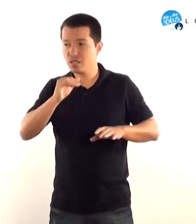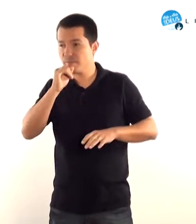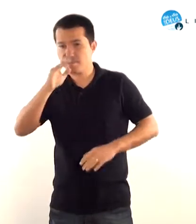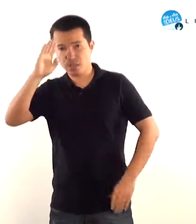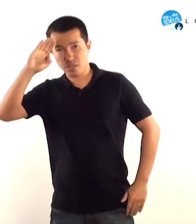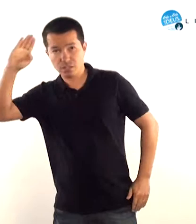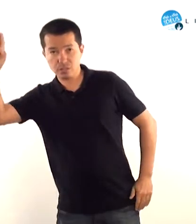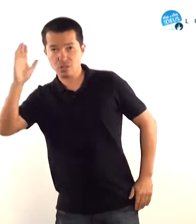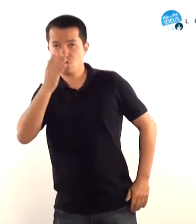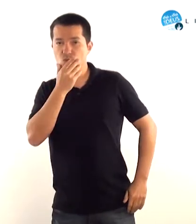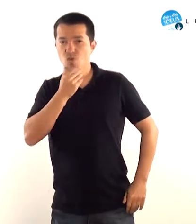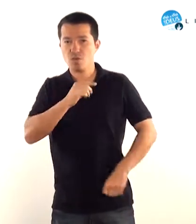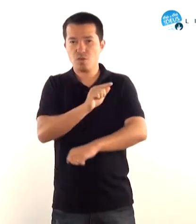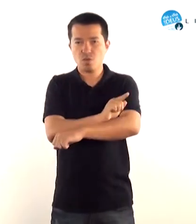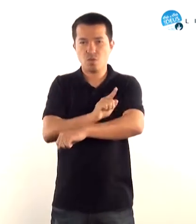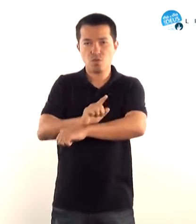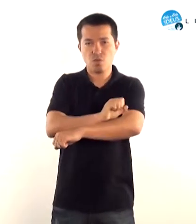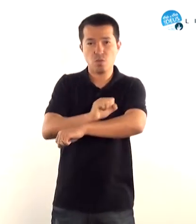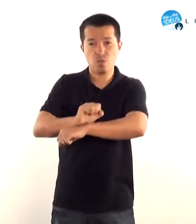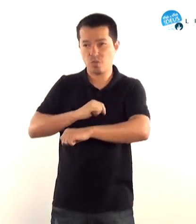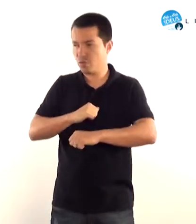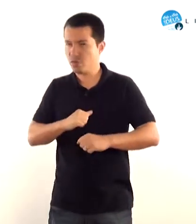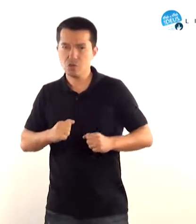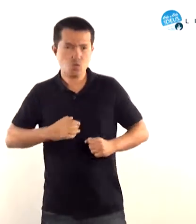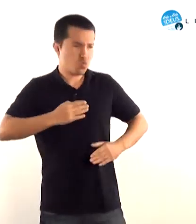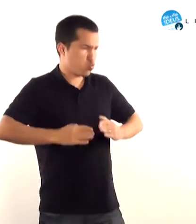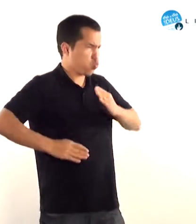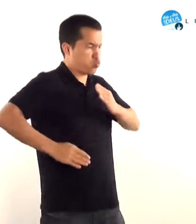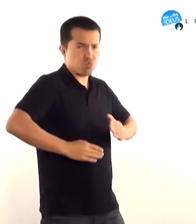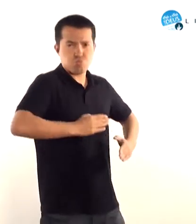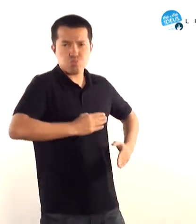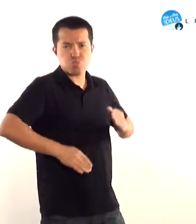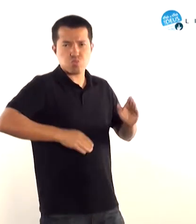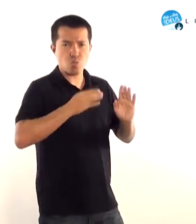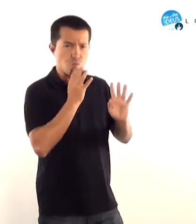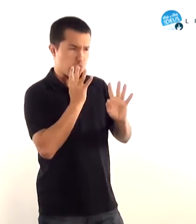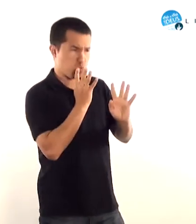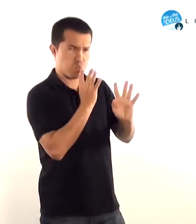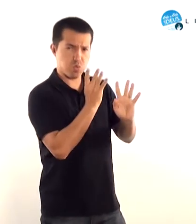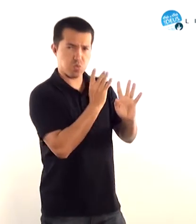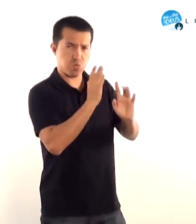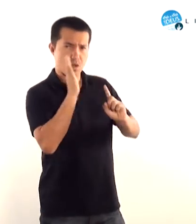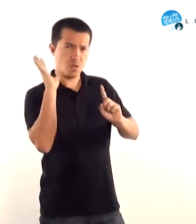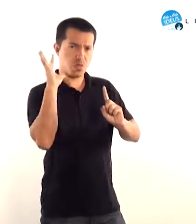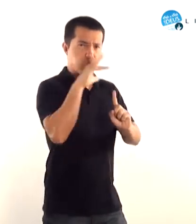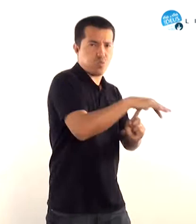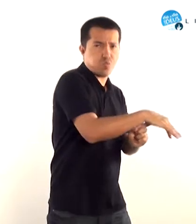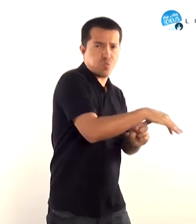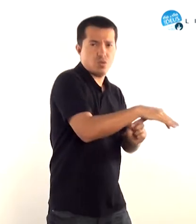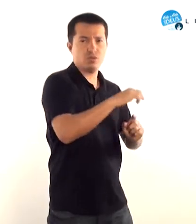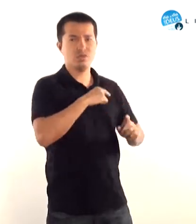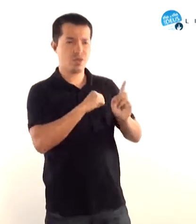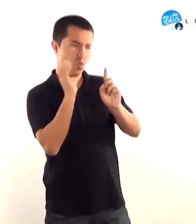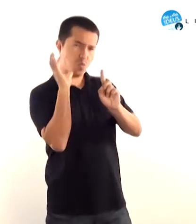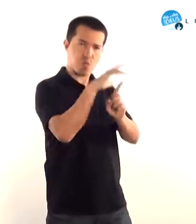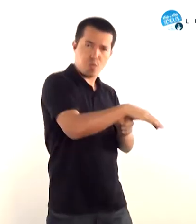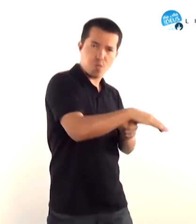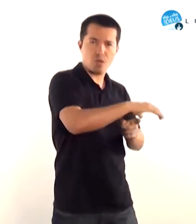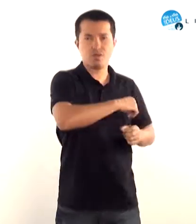até El-Parã, onde começa o deserto. E depois voltaram até Cádiz, que naquele tempo se